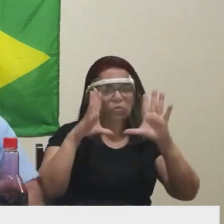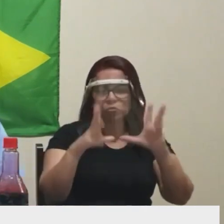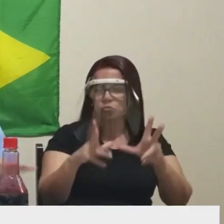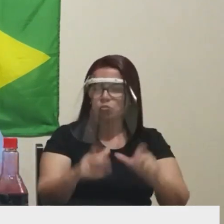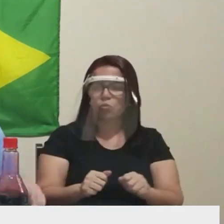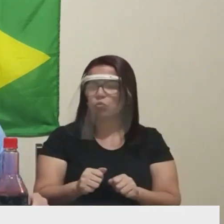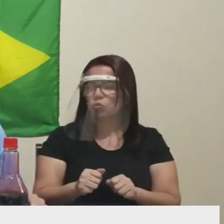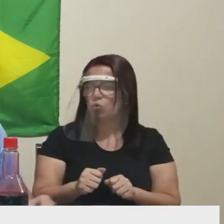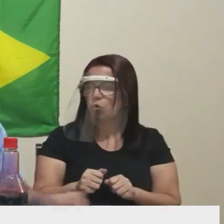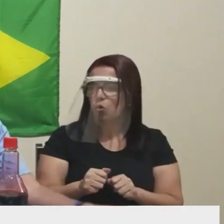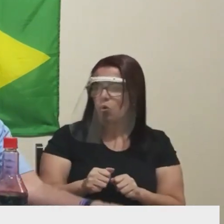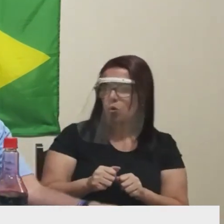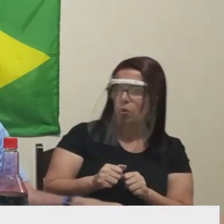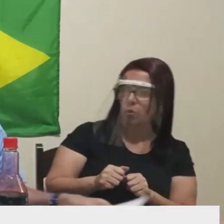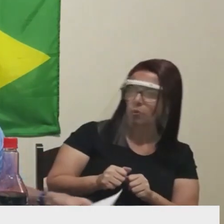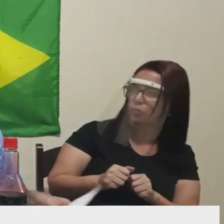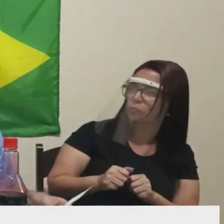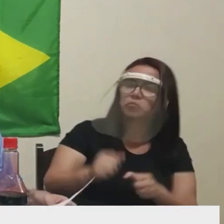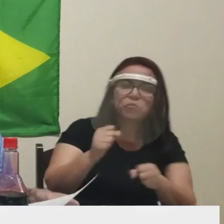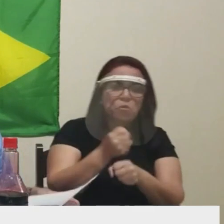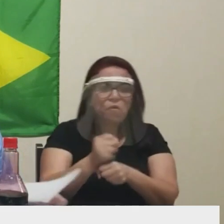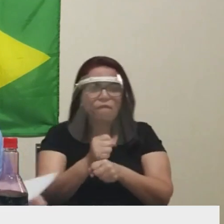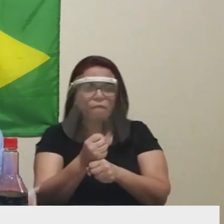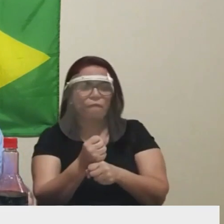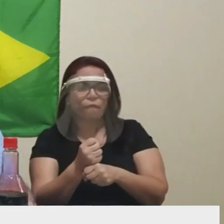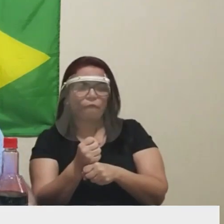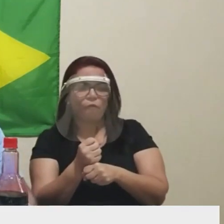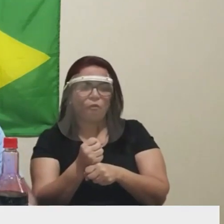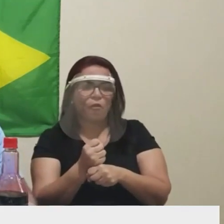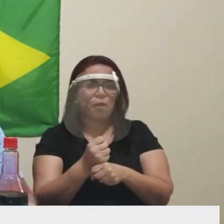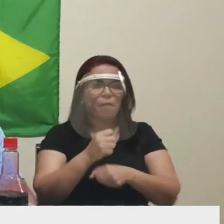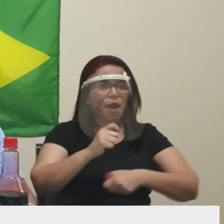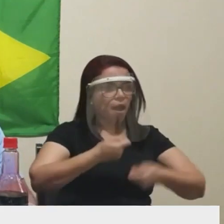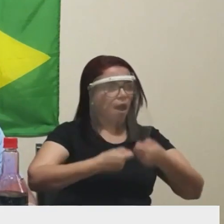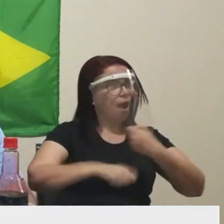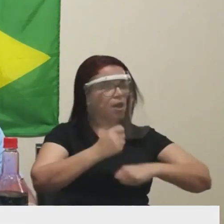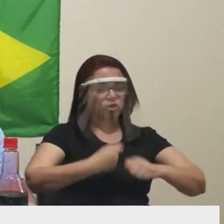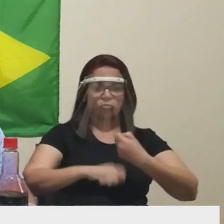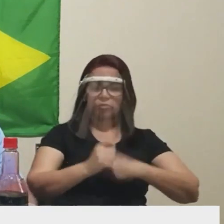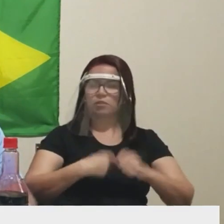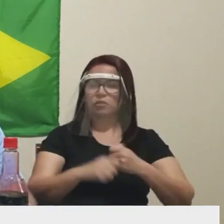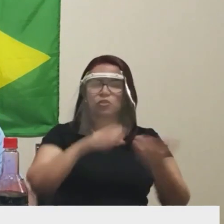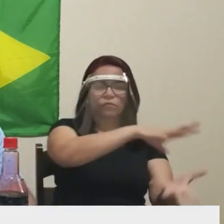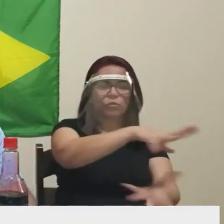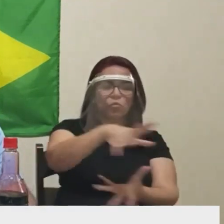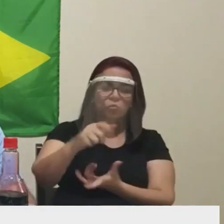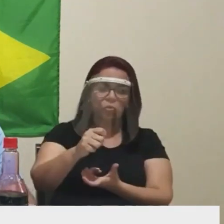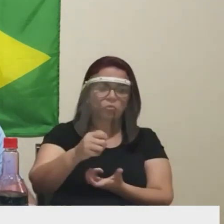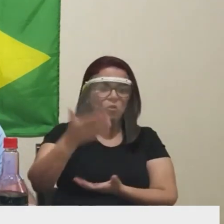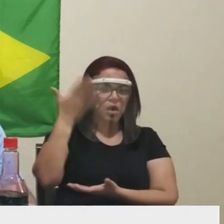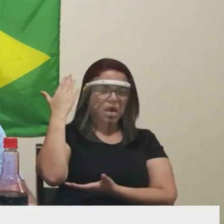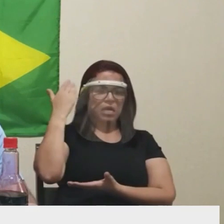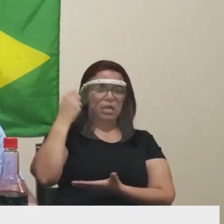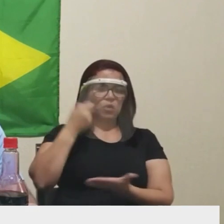acesso. As reformas administrativas no mundo sempre trabalharam um critério bem rígido